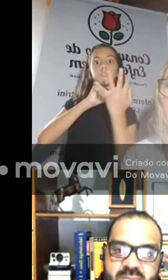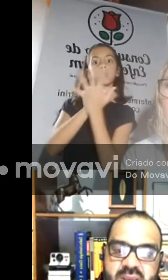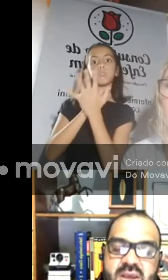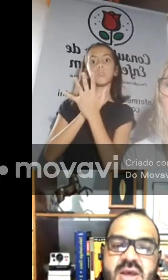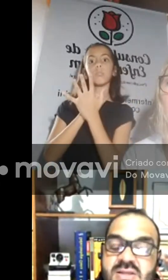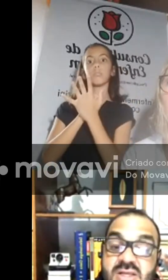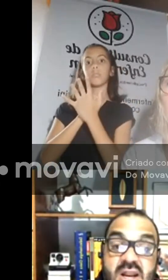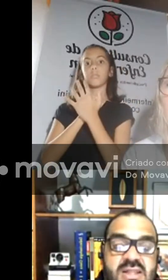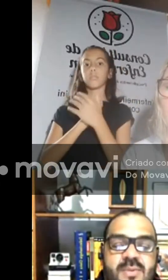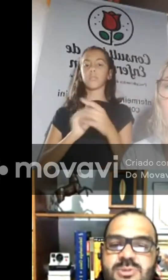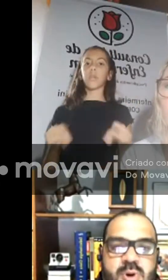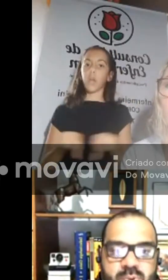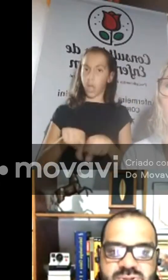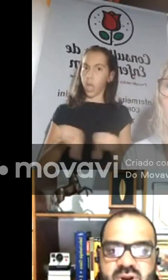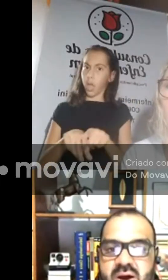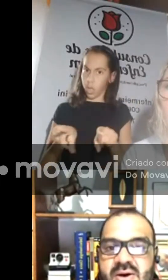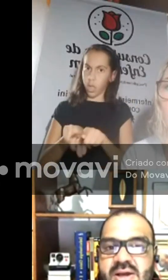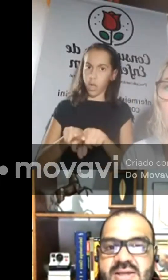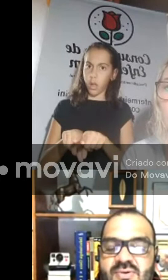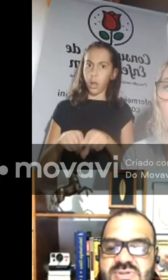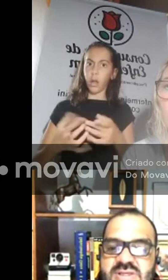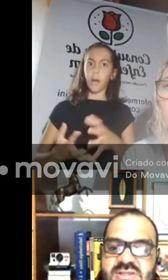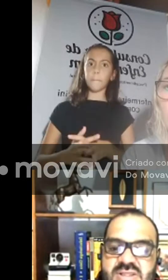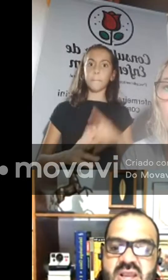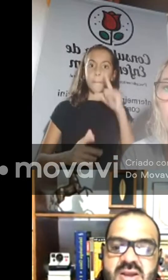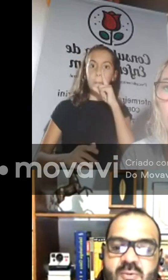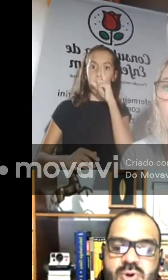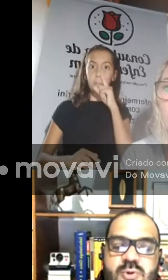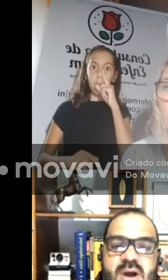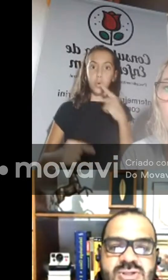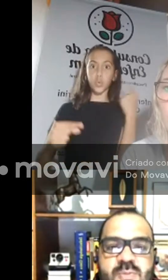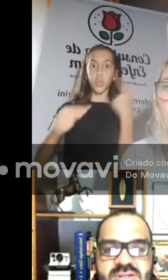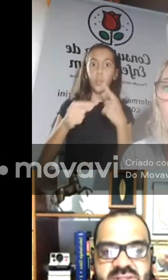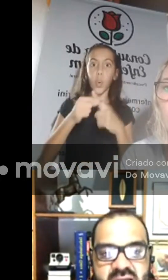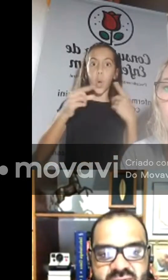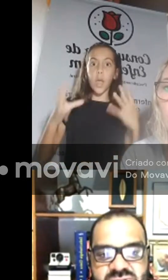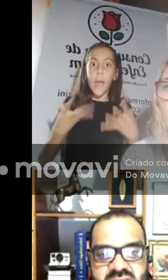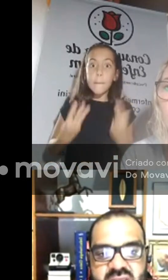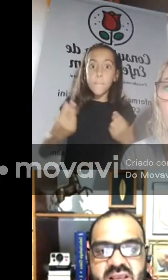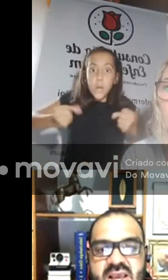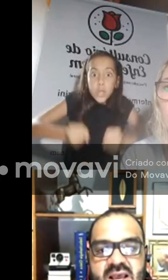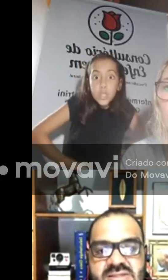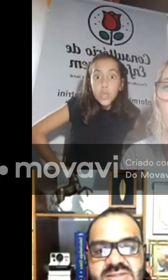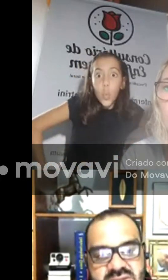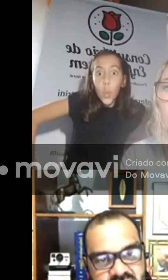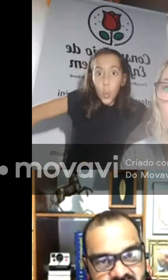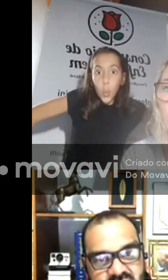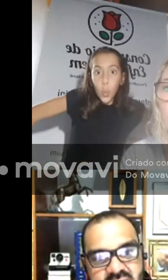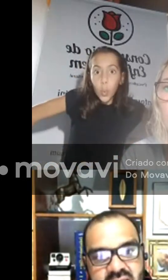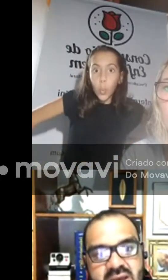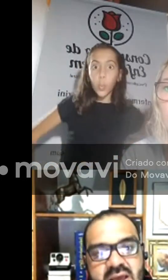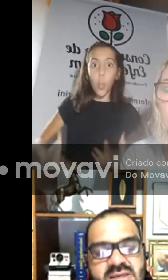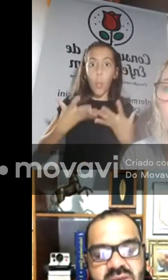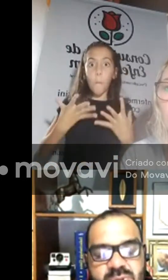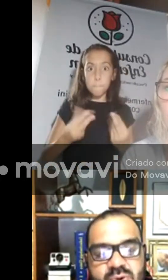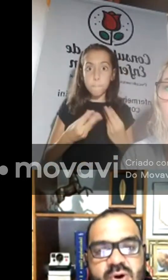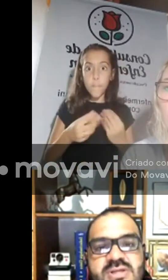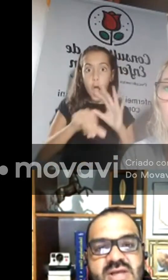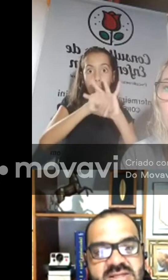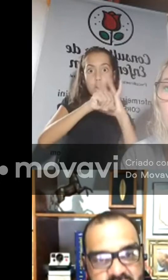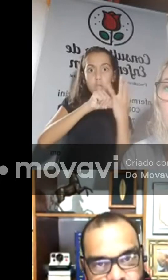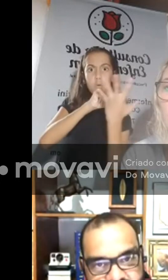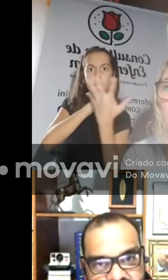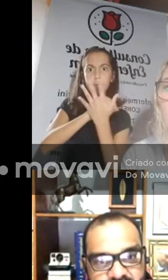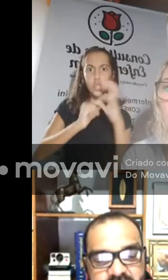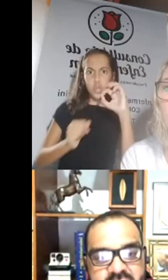tem também. Está diretamente proporcional. Então, você tem, quanto mais obesidade você tem, esses receptores,